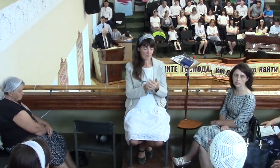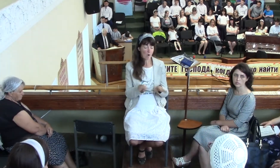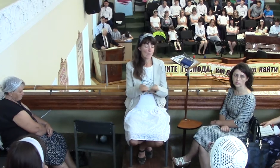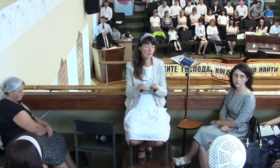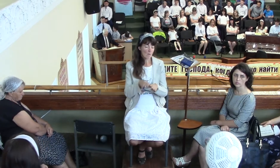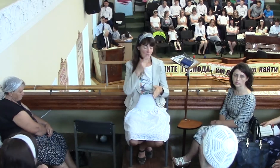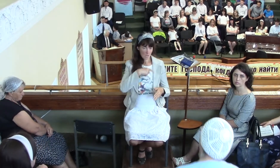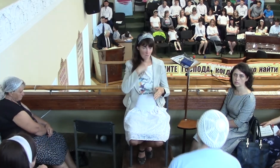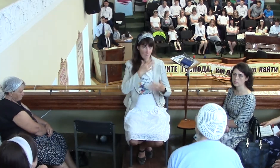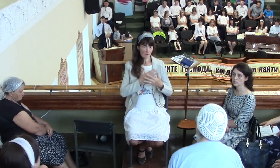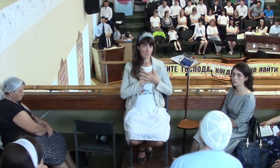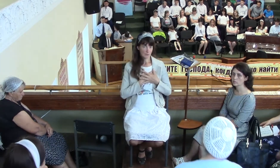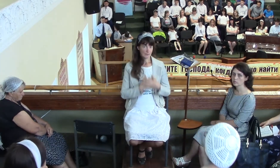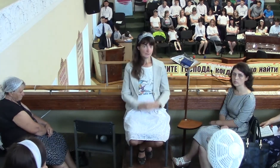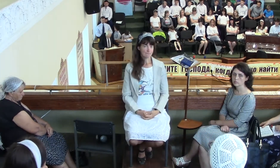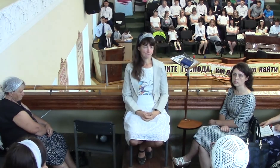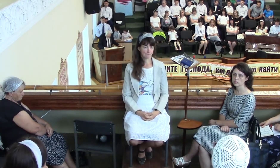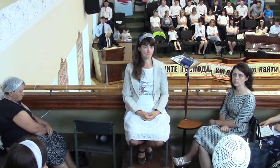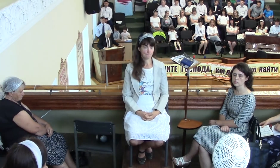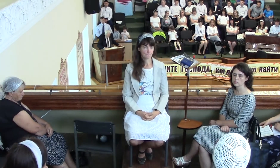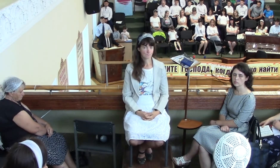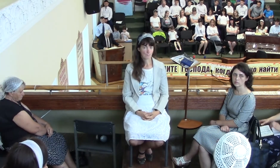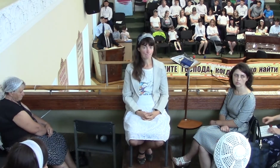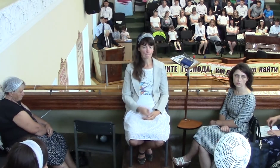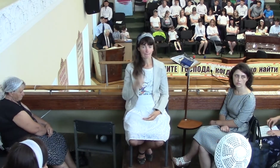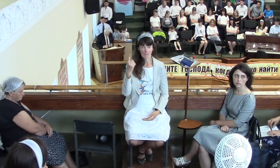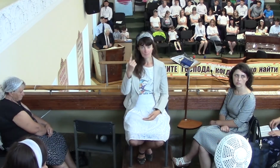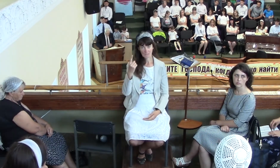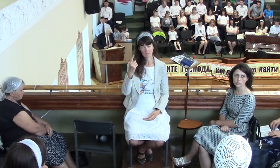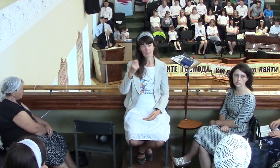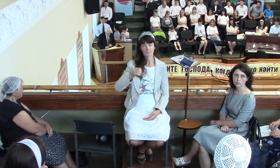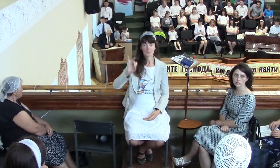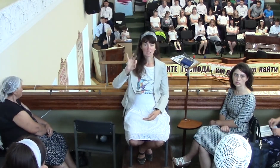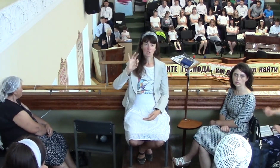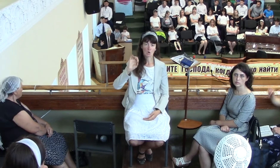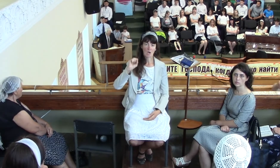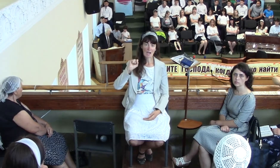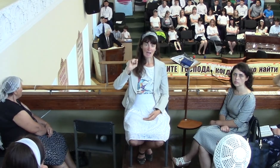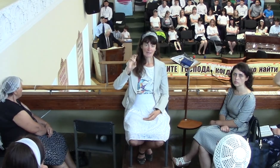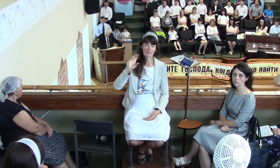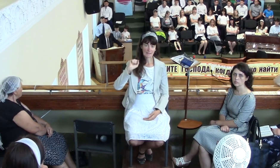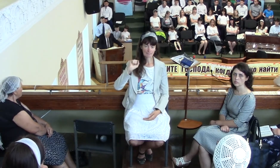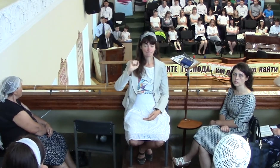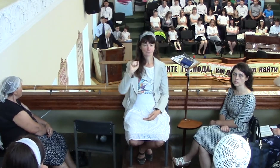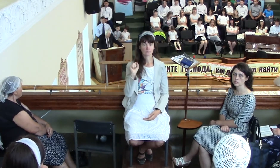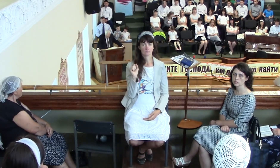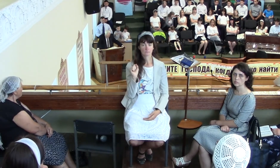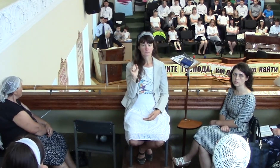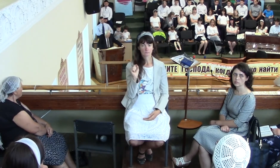Евреям, то есть, 1 Иоанна, послание. 2 глава, с 9 по 11 стих.